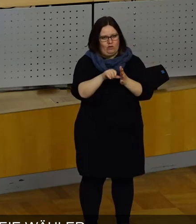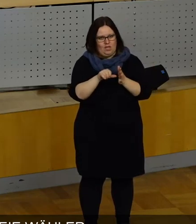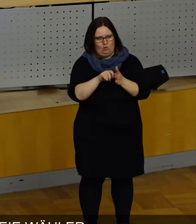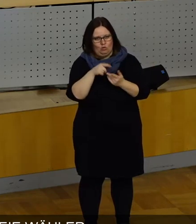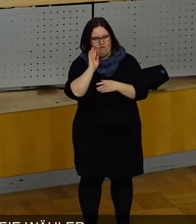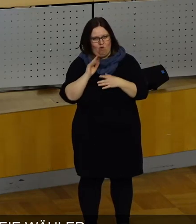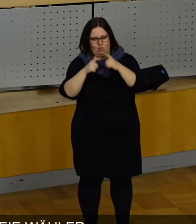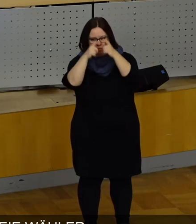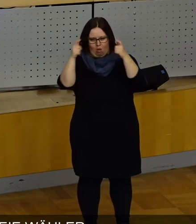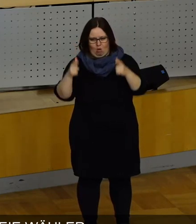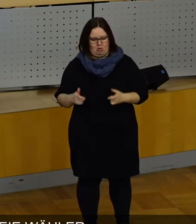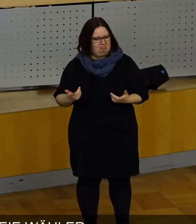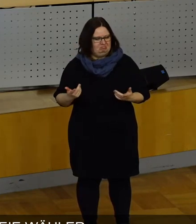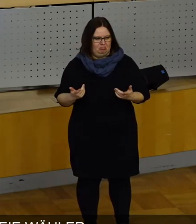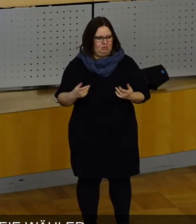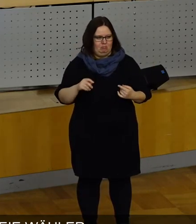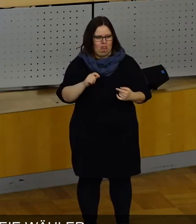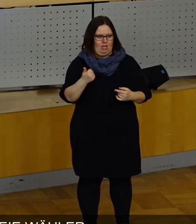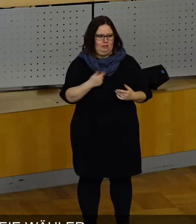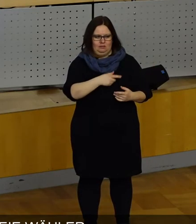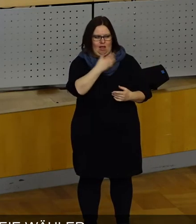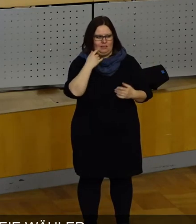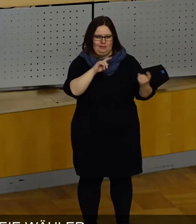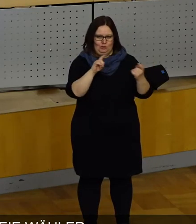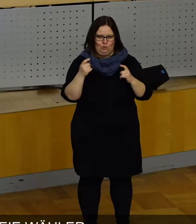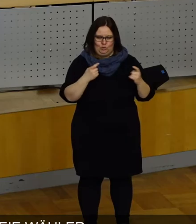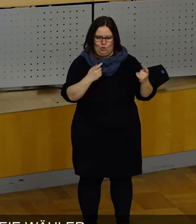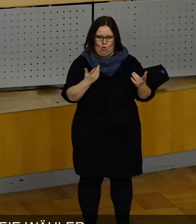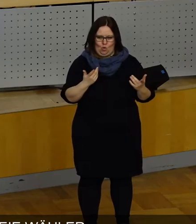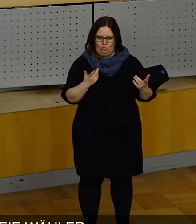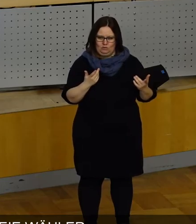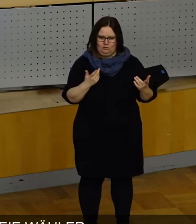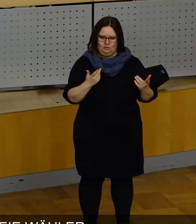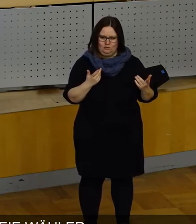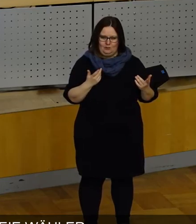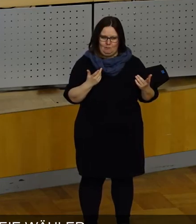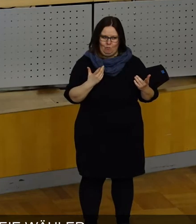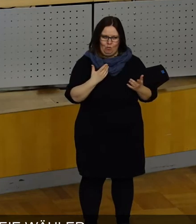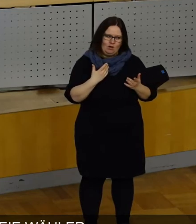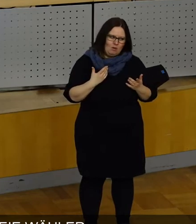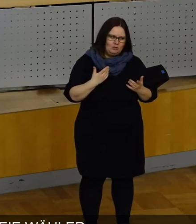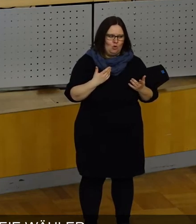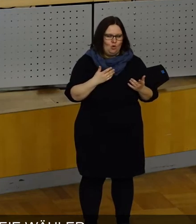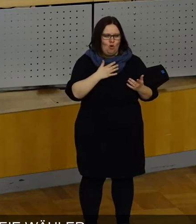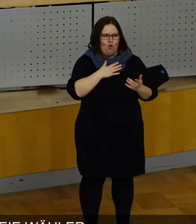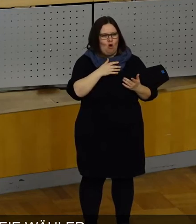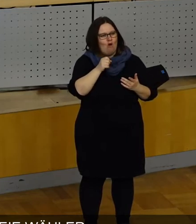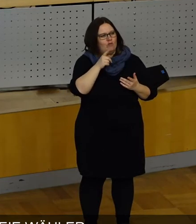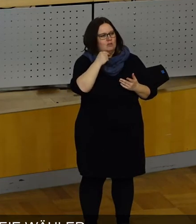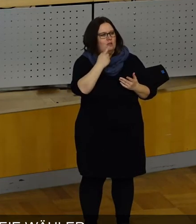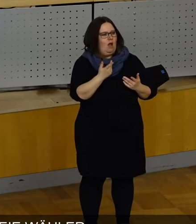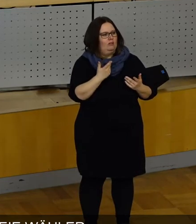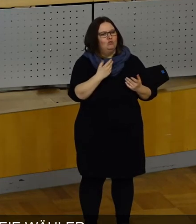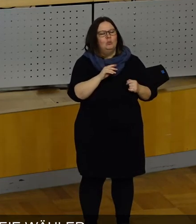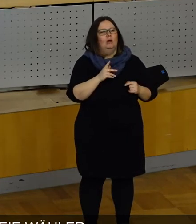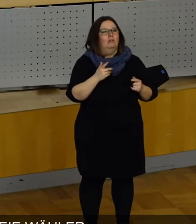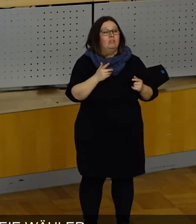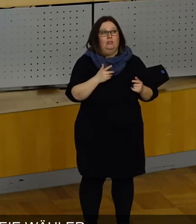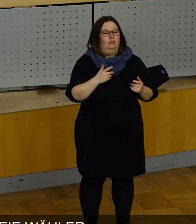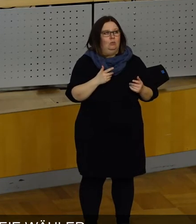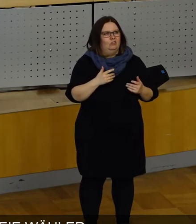einen Wohnblock geht. Meine Damen und Herren, es erscheint vielen in diesen Diskussionen, man wolle das Rad immer wieder neu